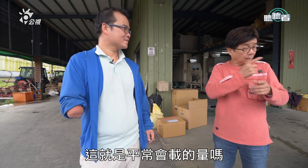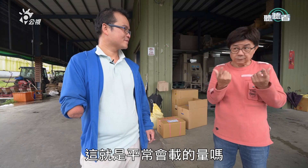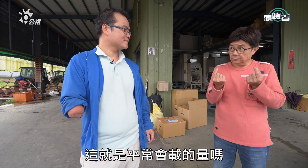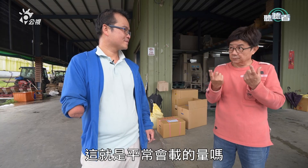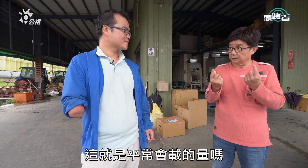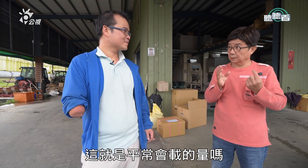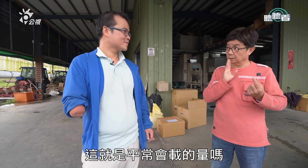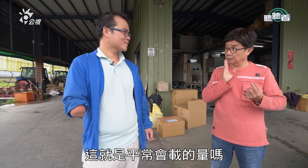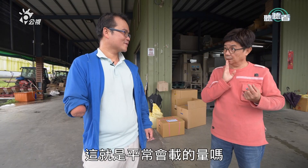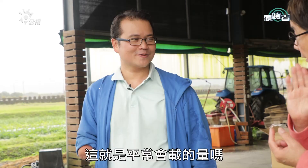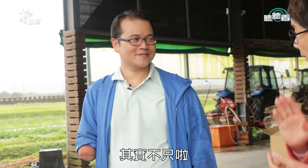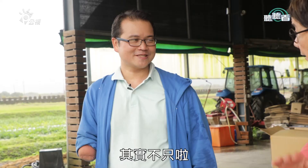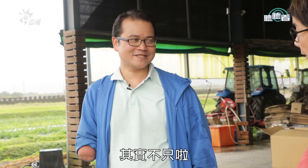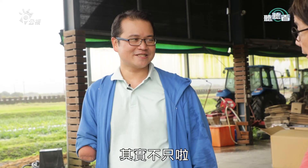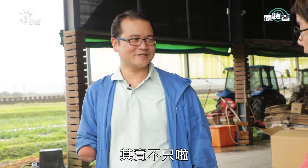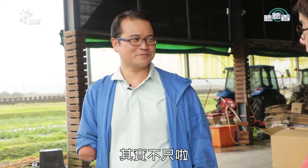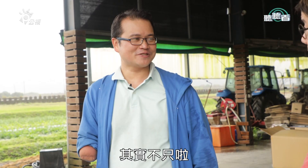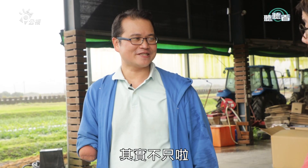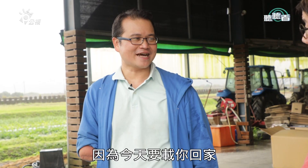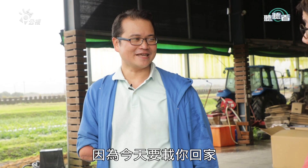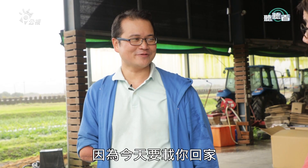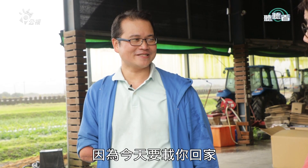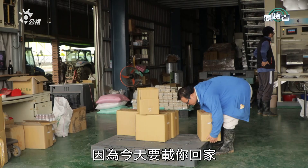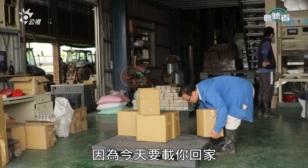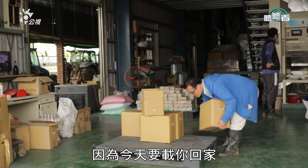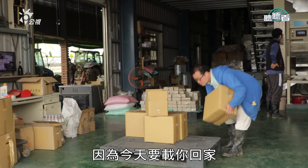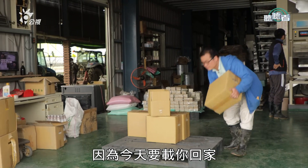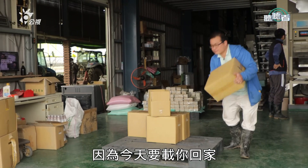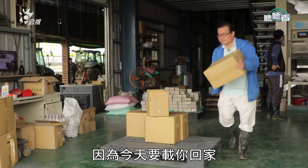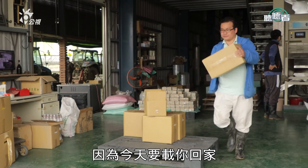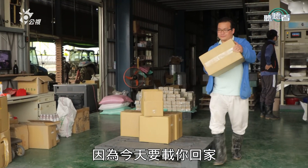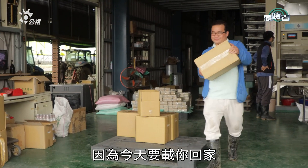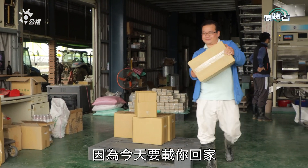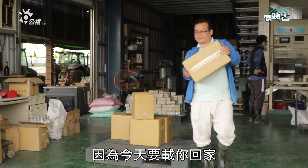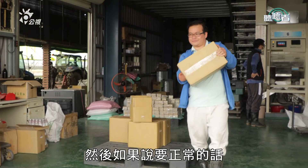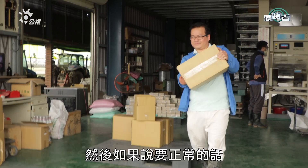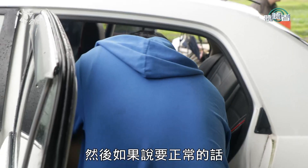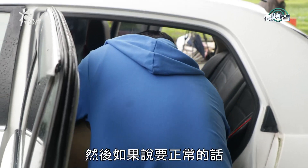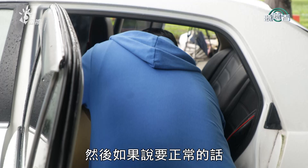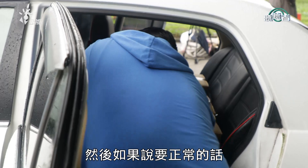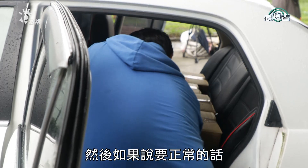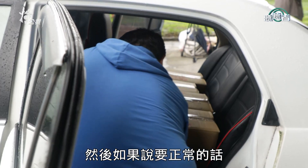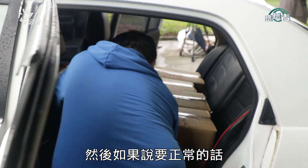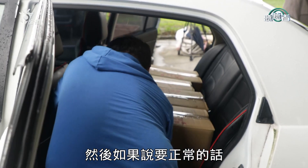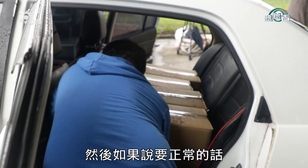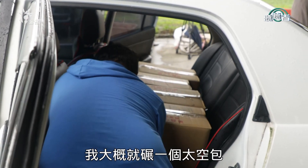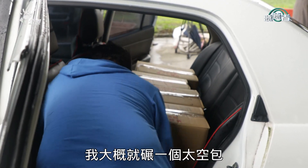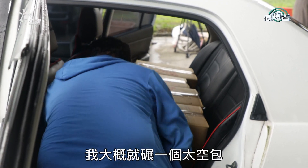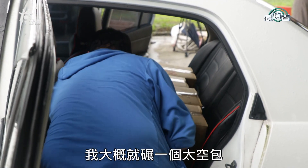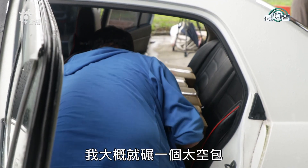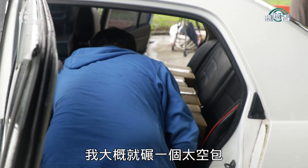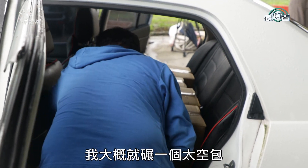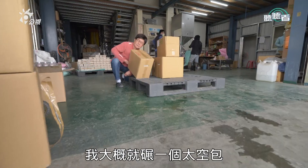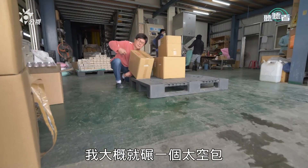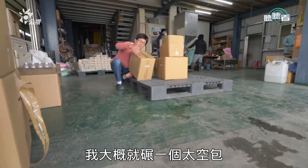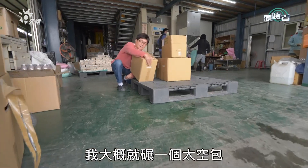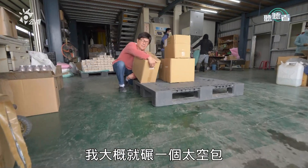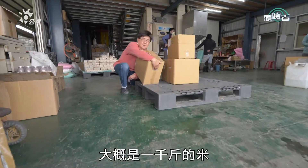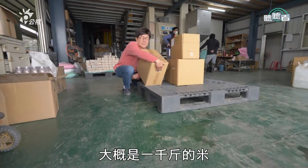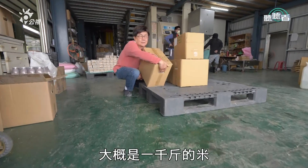的量吗？ 其实不止啊，因为今天要载你回家哈，然后如果说要正常的话，我大概就是碾一个太空包，大概就